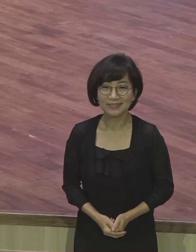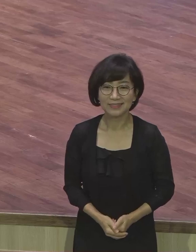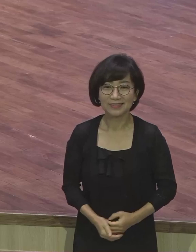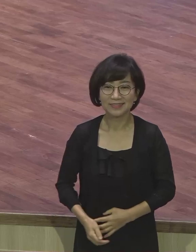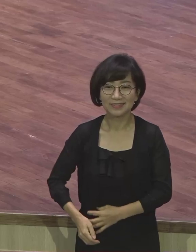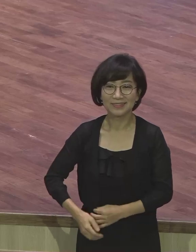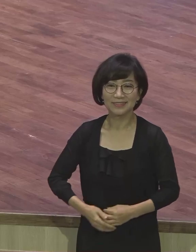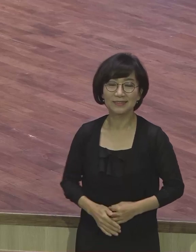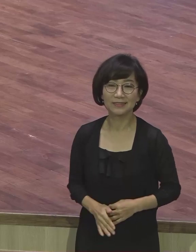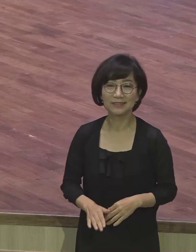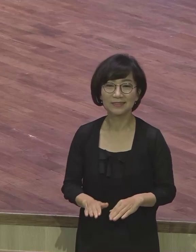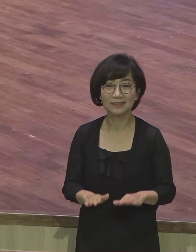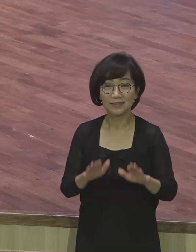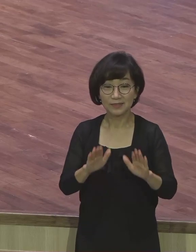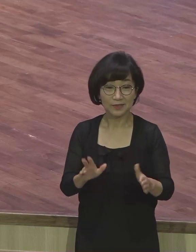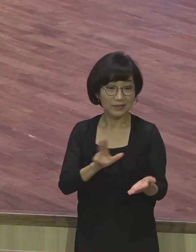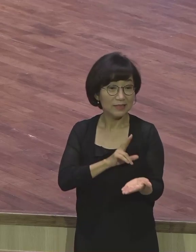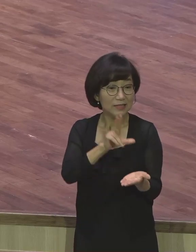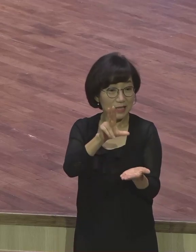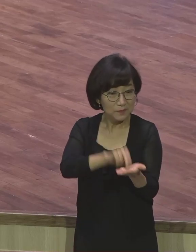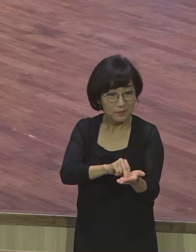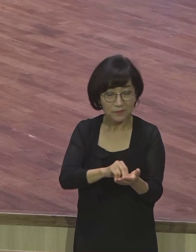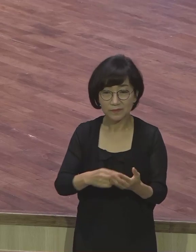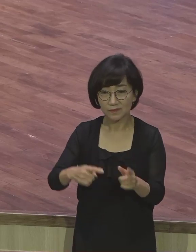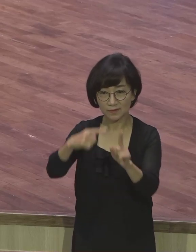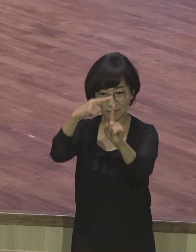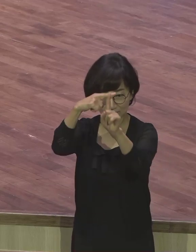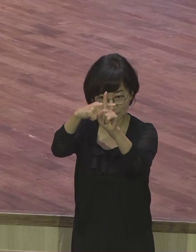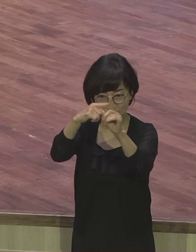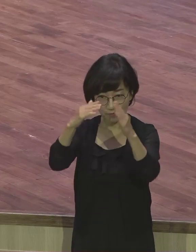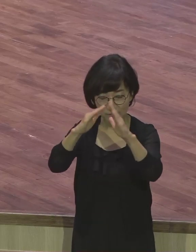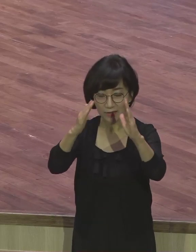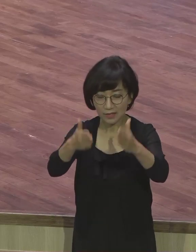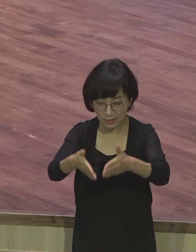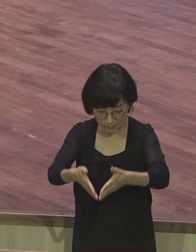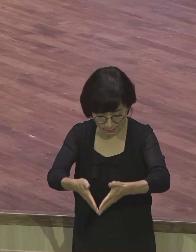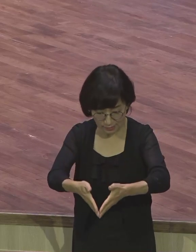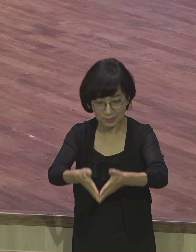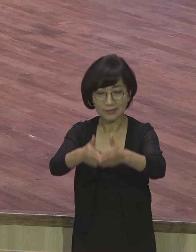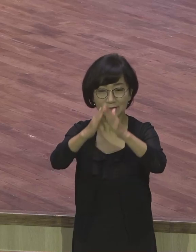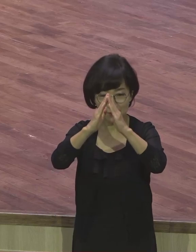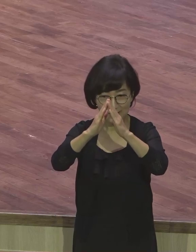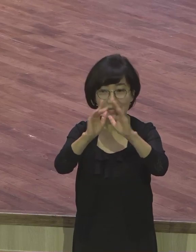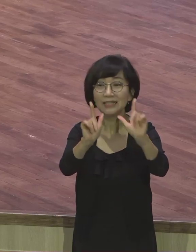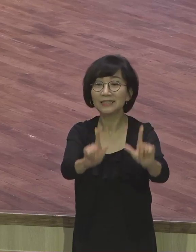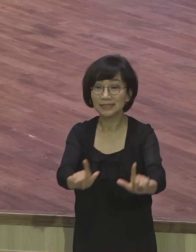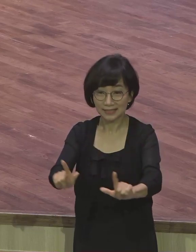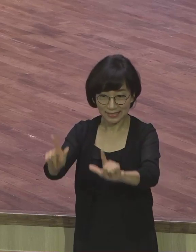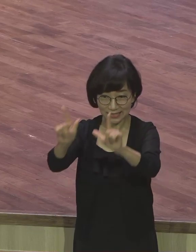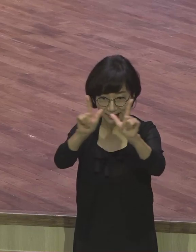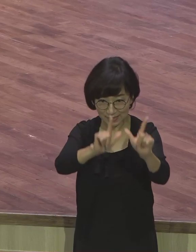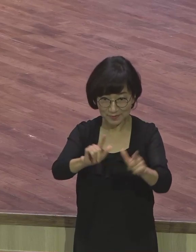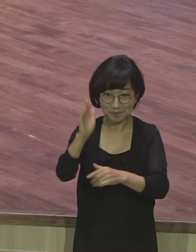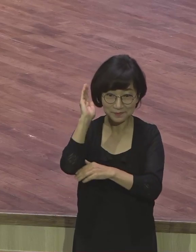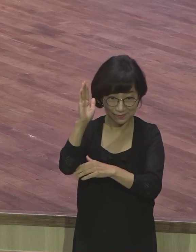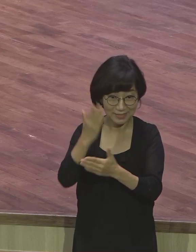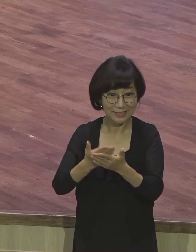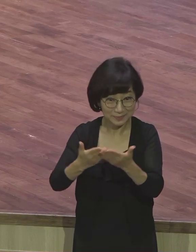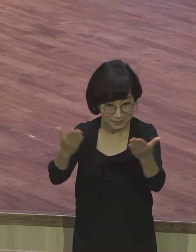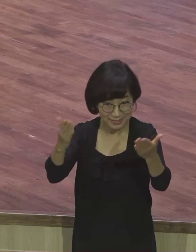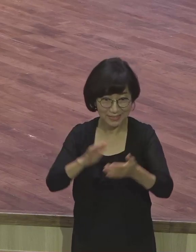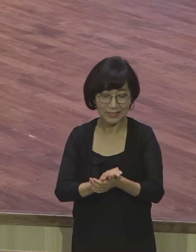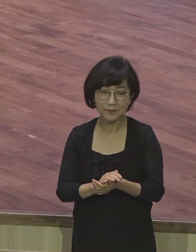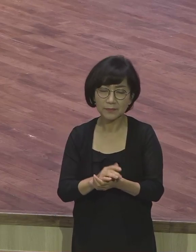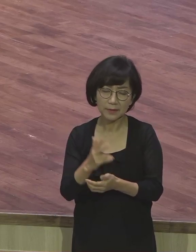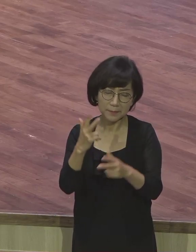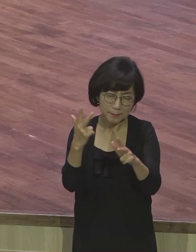자, 이거 말씀 가지고 교회를 세우는 삶이란 제목으로 말씀을 드립니다. 매주일 살펴보고 있는